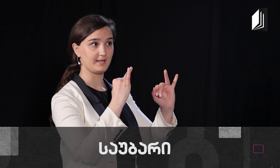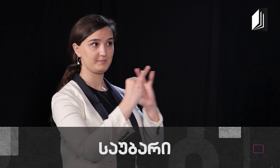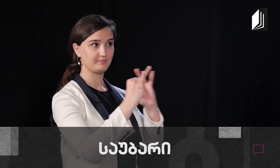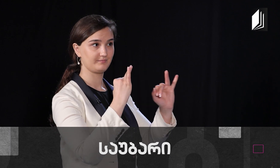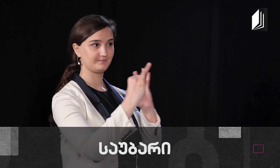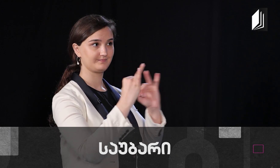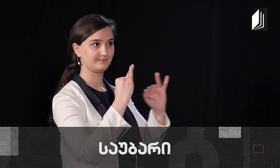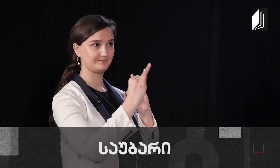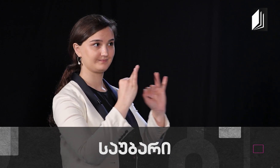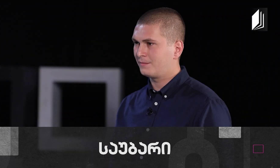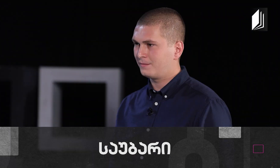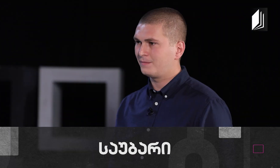საუბარი.